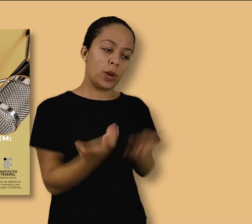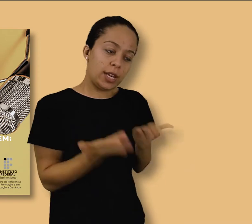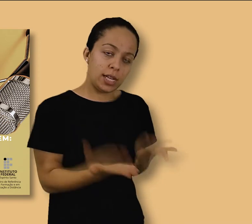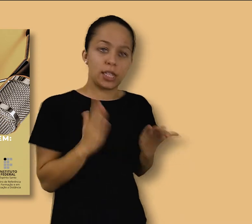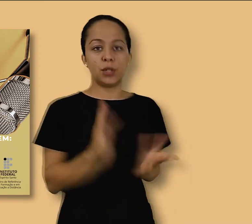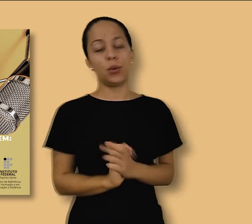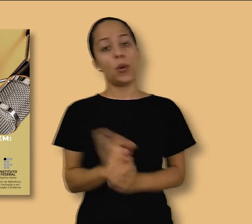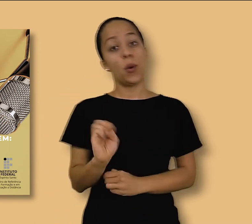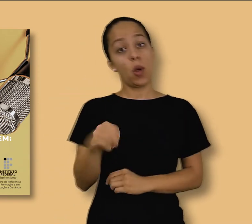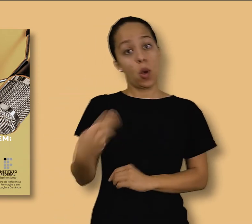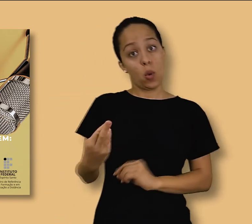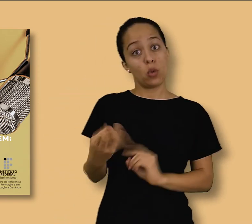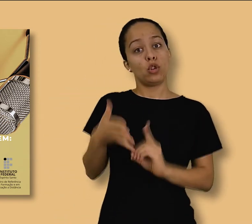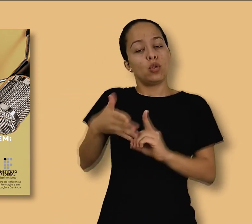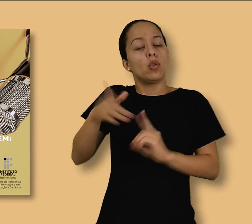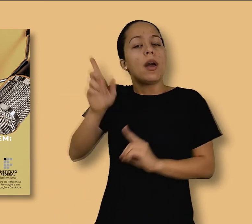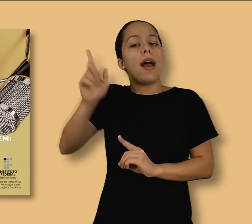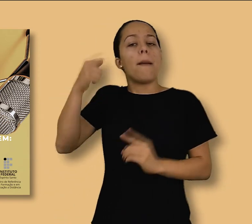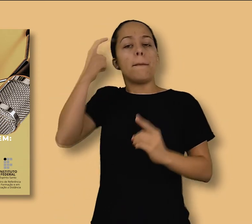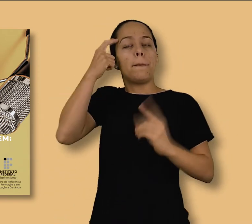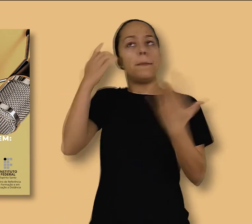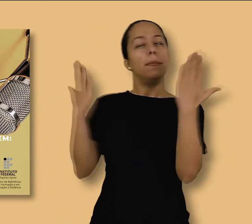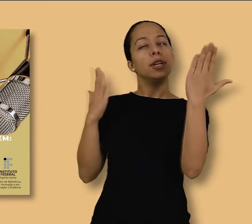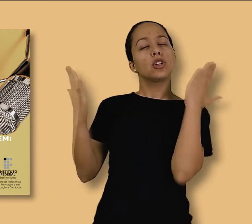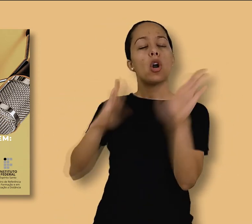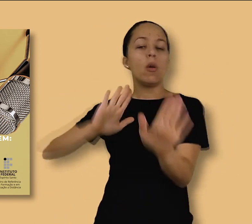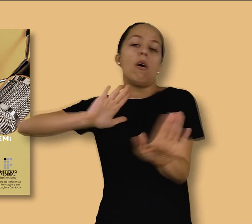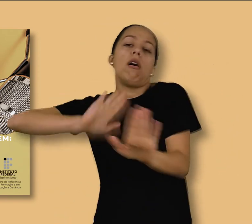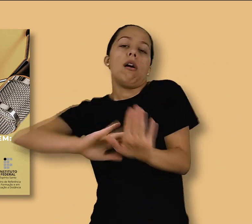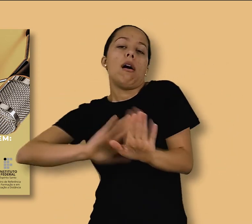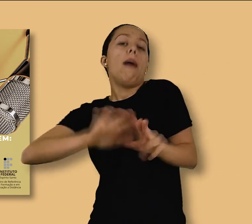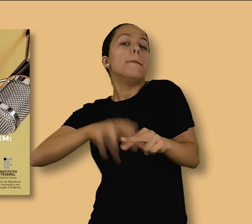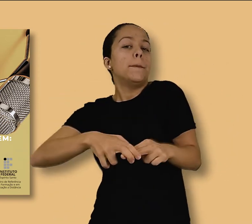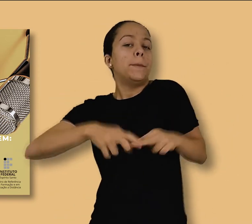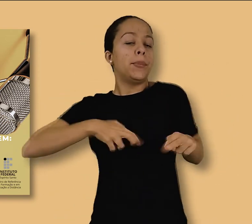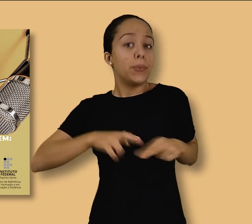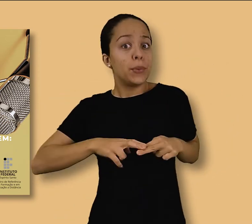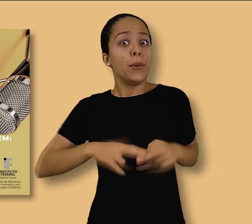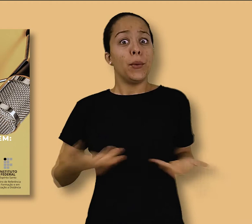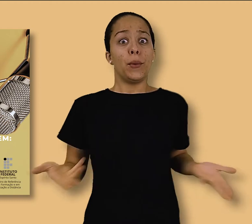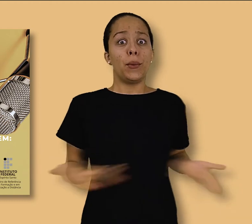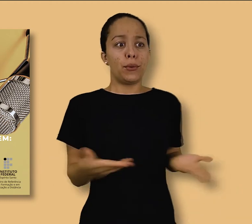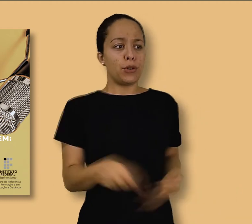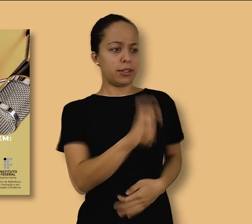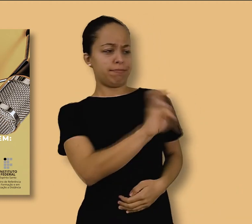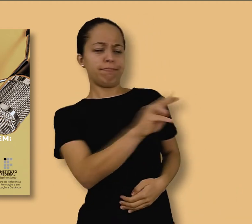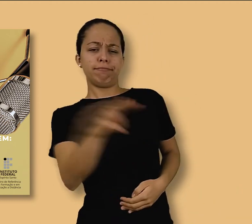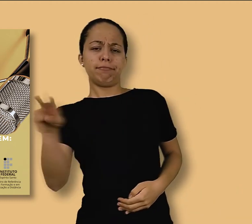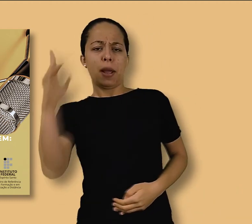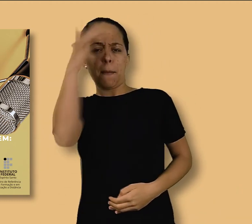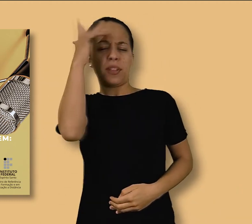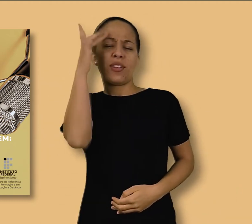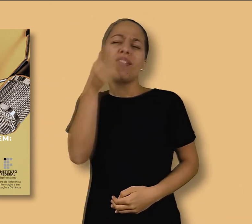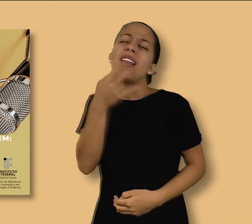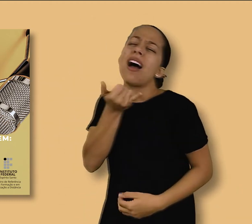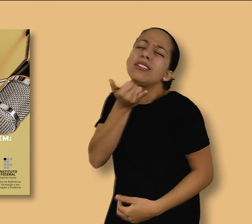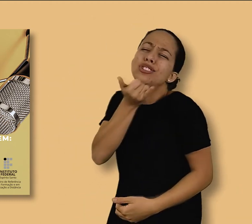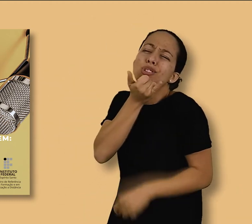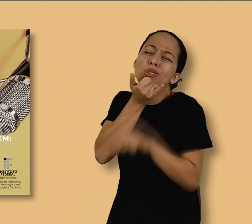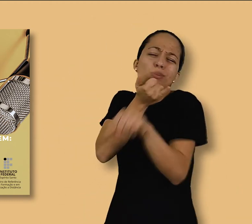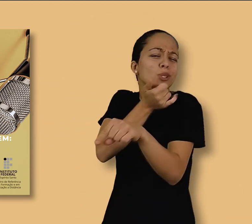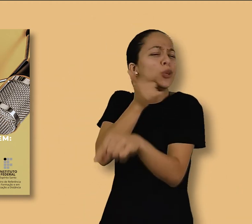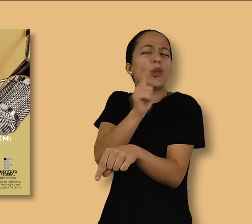discurso psicológico né é equipa atravessa o nosso dia a dia com muita frequência né